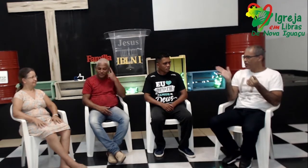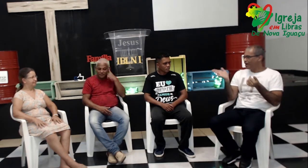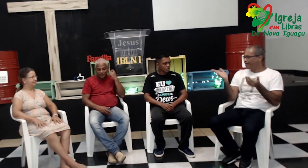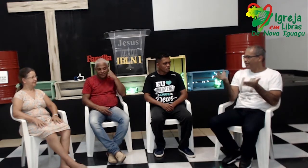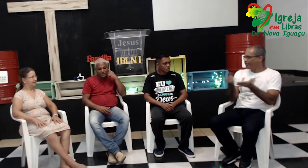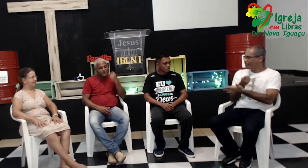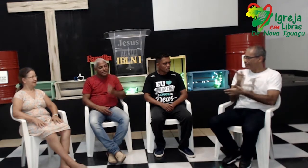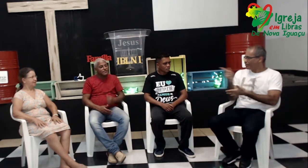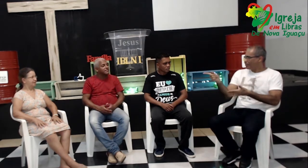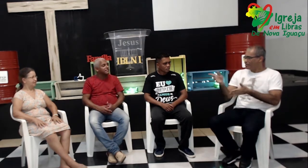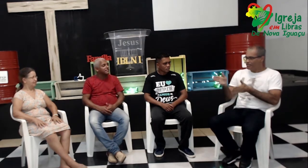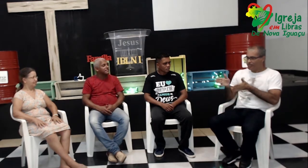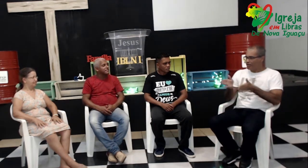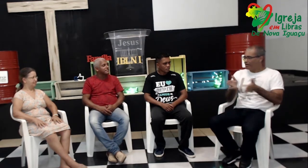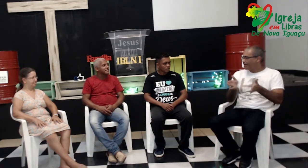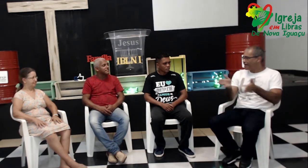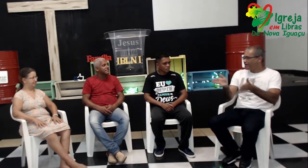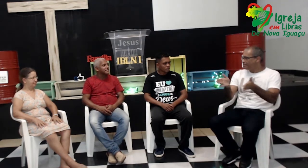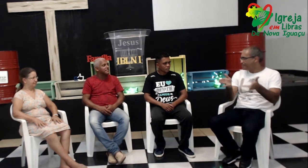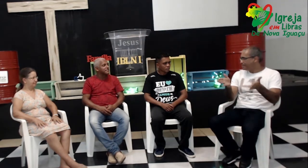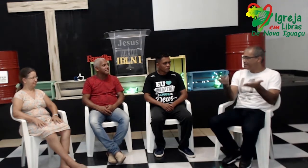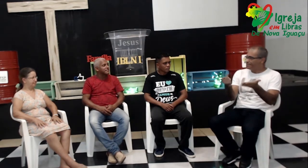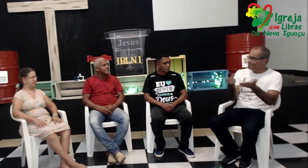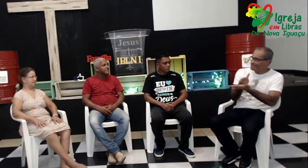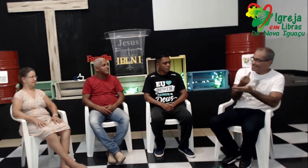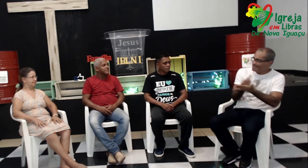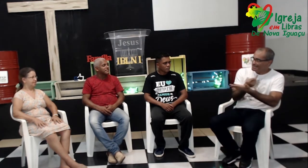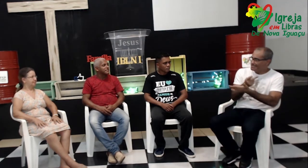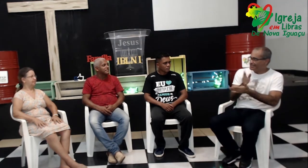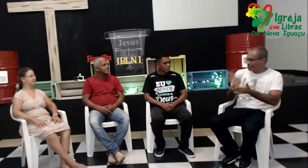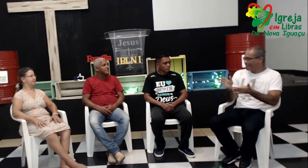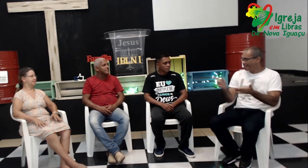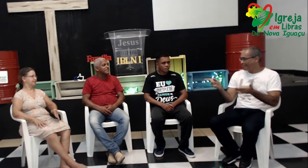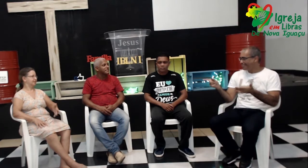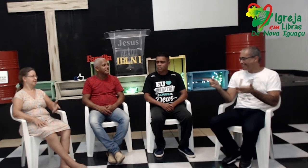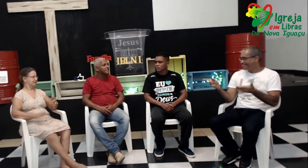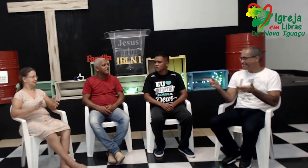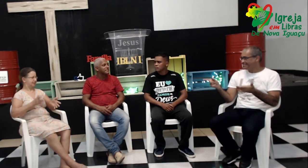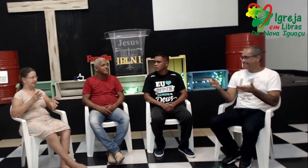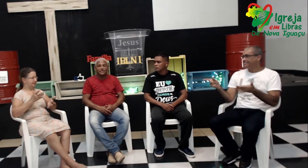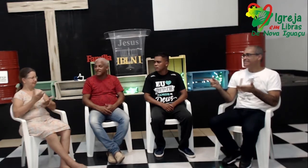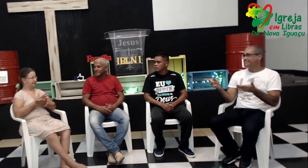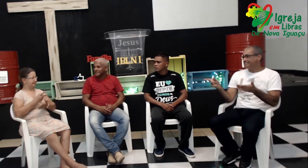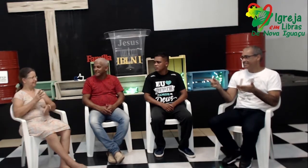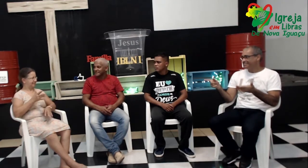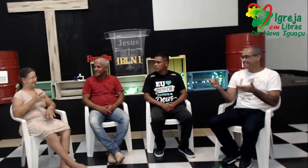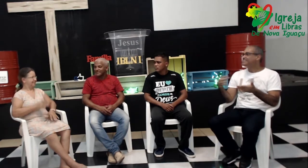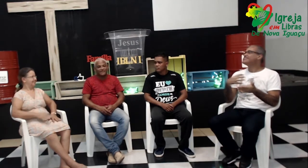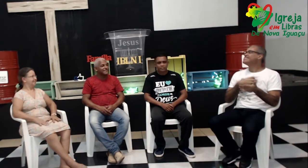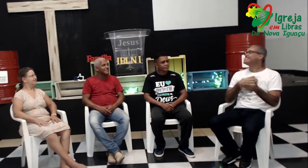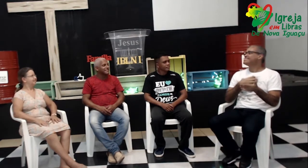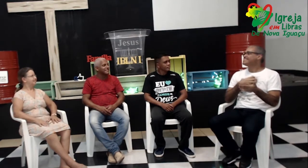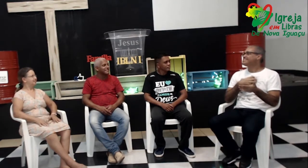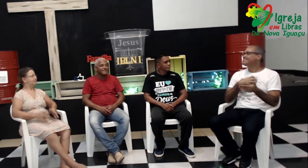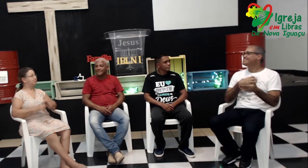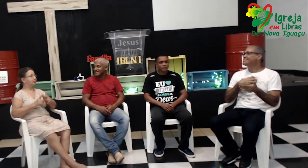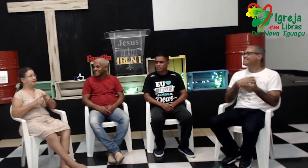por exemplo, né? Já aconteceu de você pegar um caminho errado? Sim, já aconteceu. O que